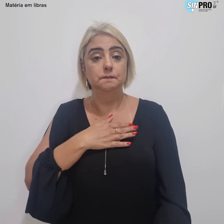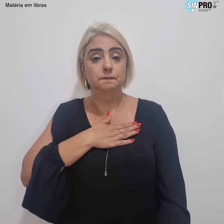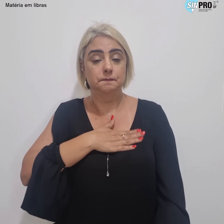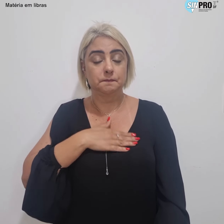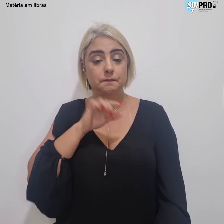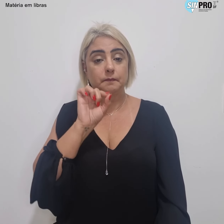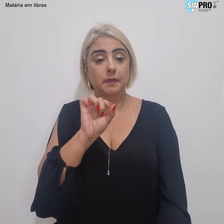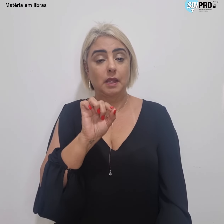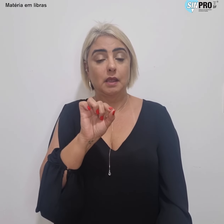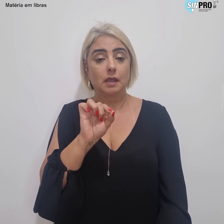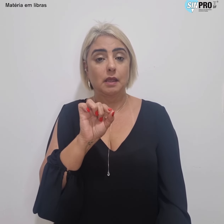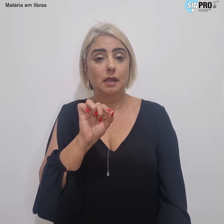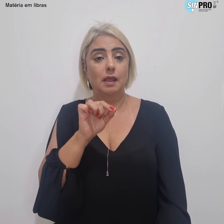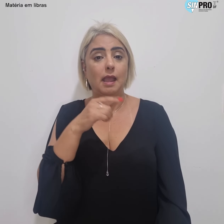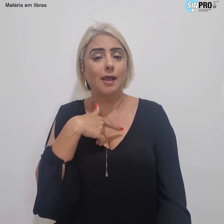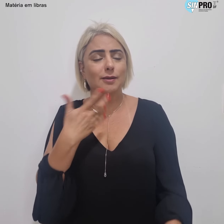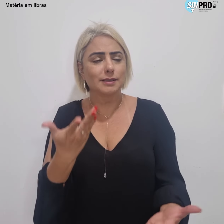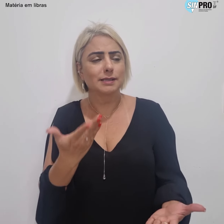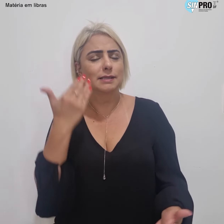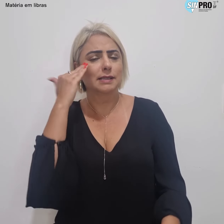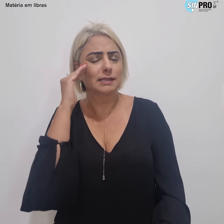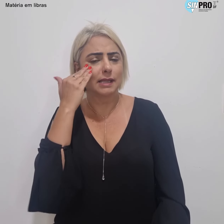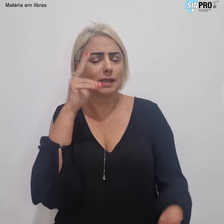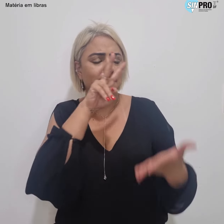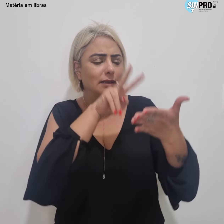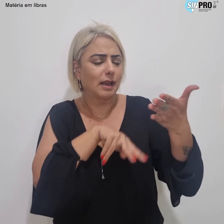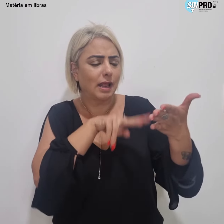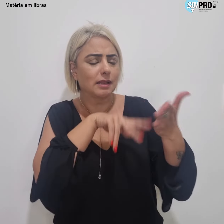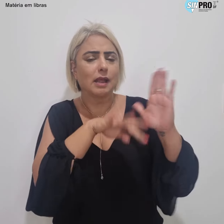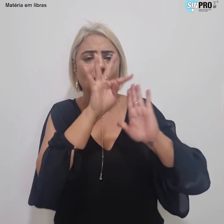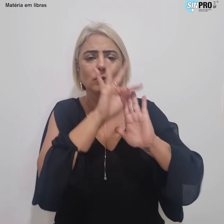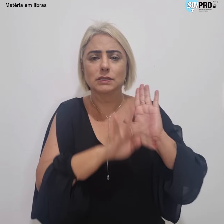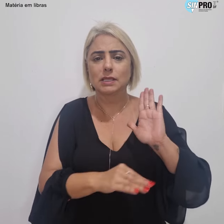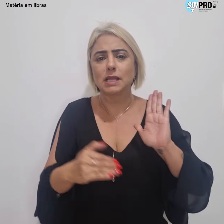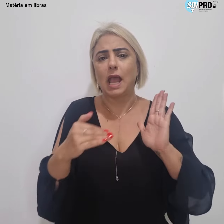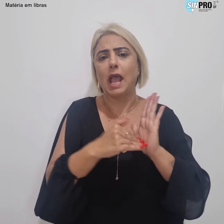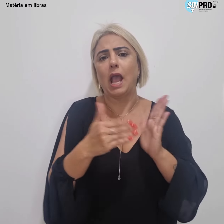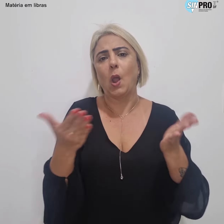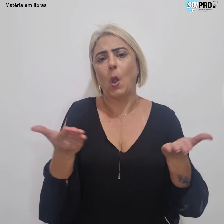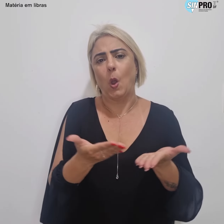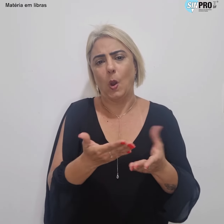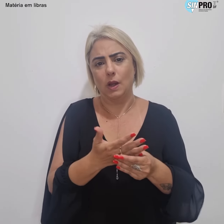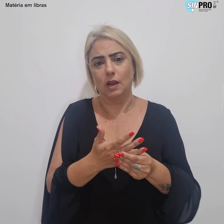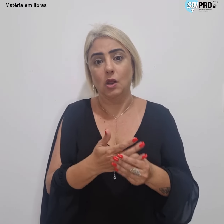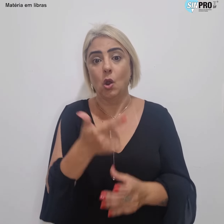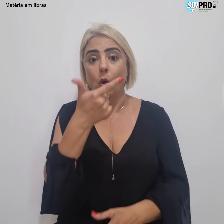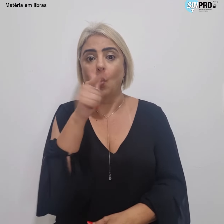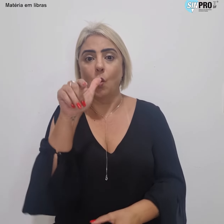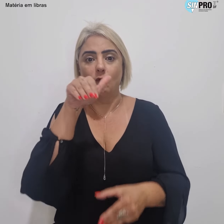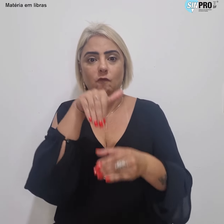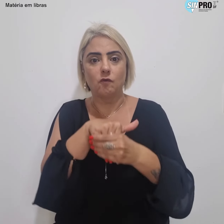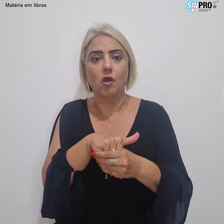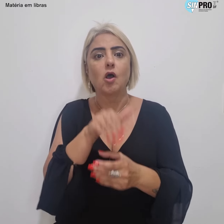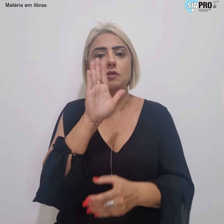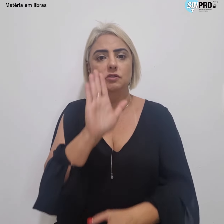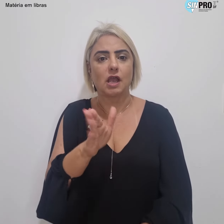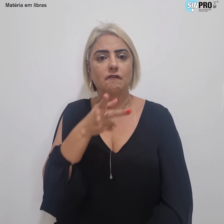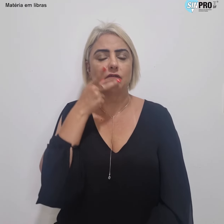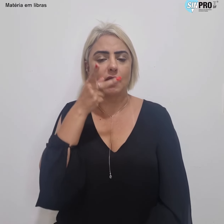se depreende da leitura de seu texto até agora. O outro voto já proferido foi o